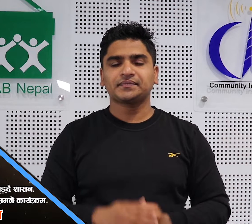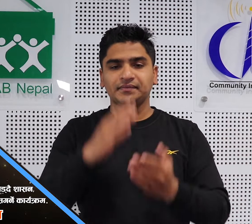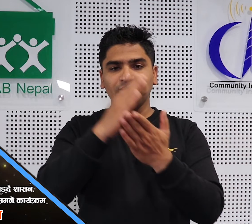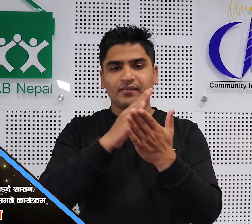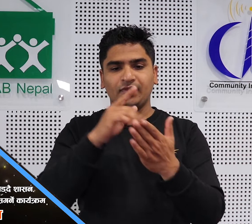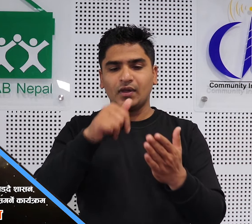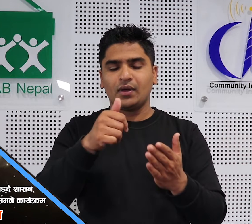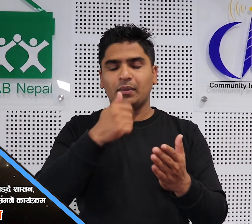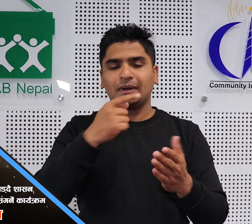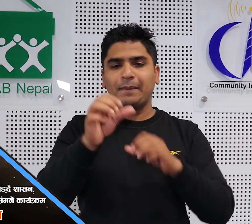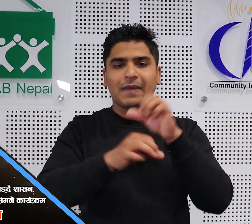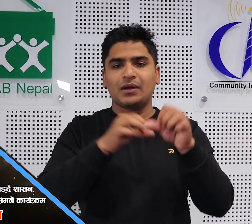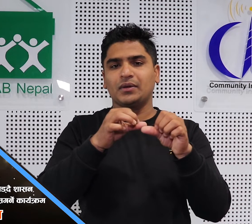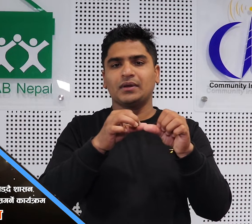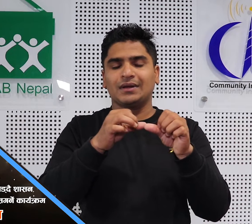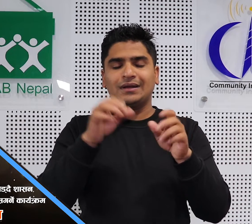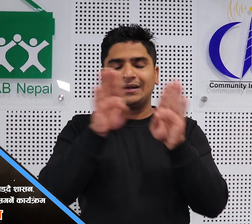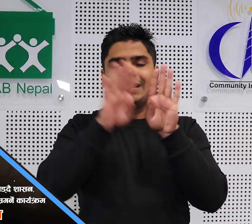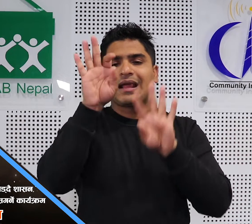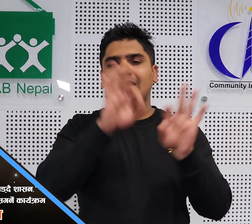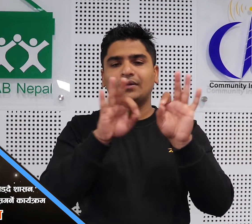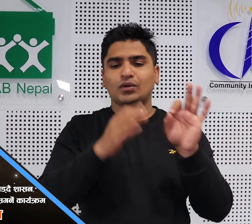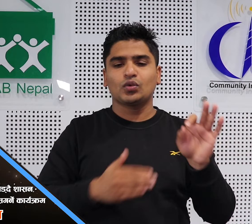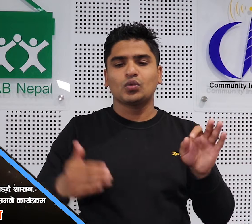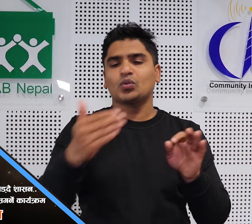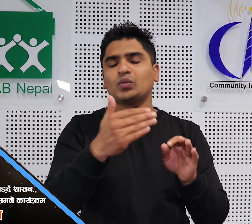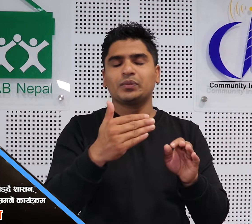कार्यक्रममा अब भने पालो भएको छ नाटक श्रृङ्खला घुम्तीको चौतारो।